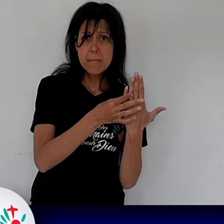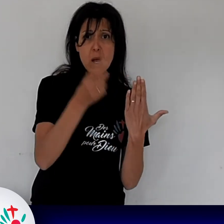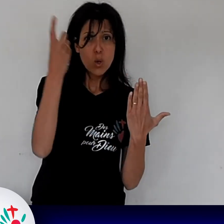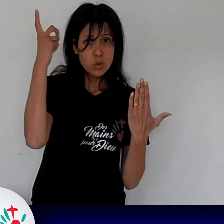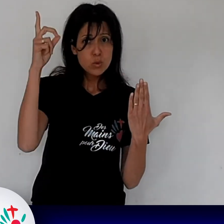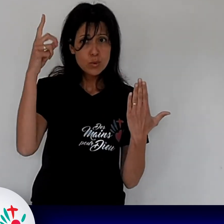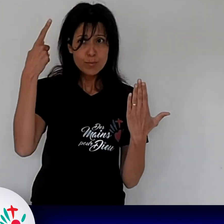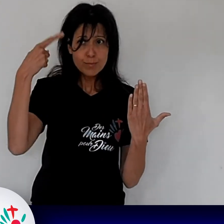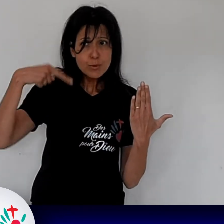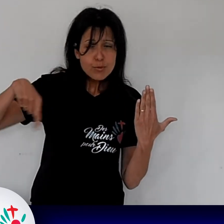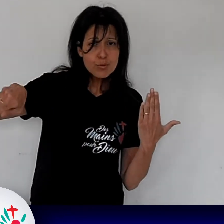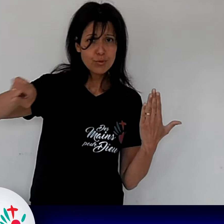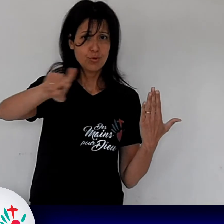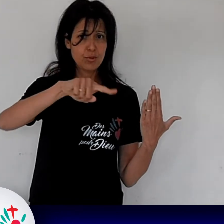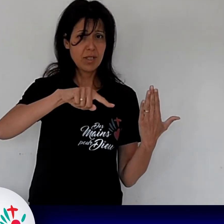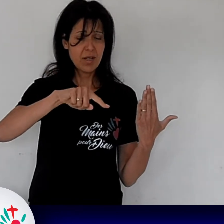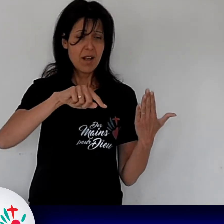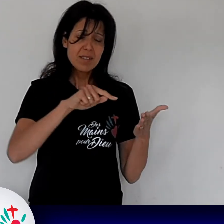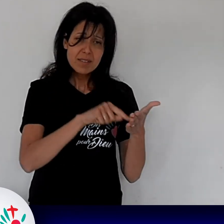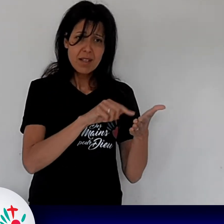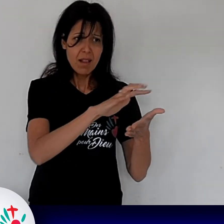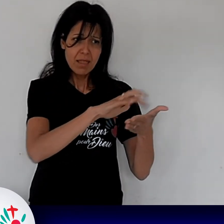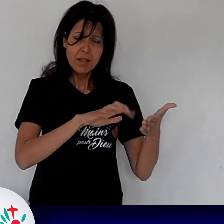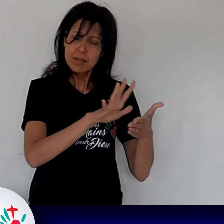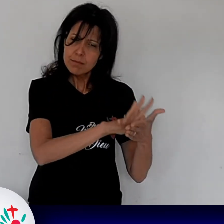nôtre. Ces choses sont pour un temps.